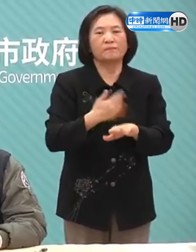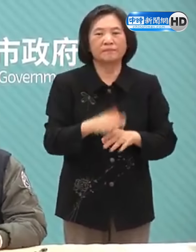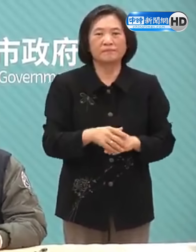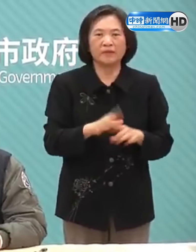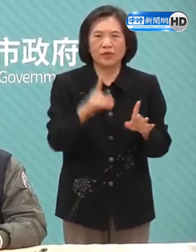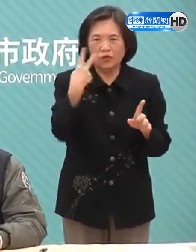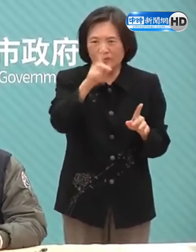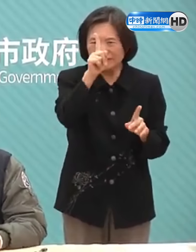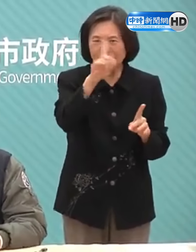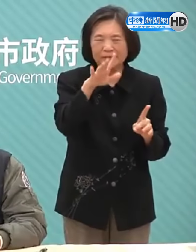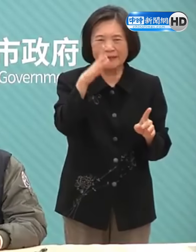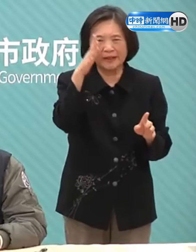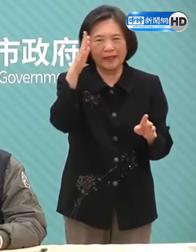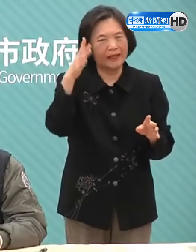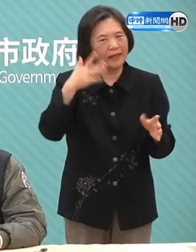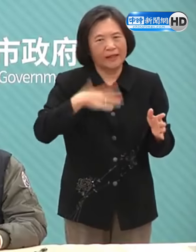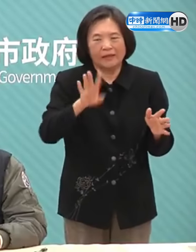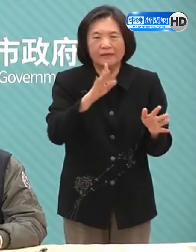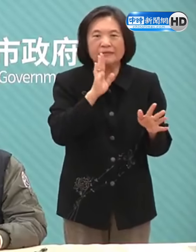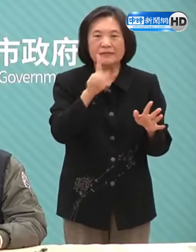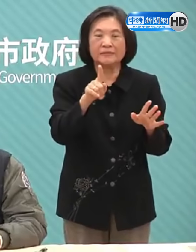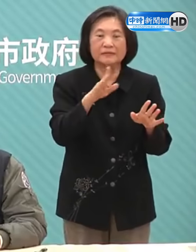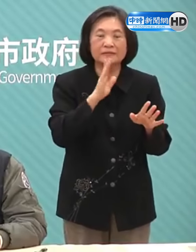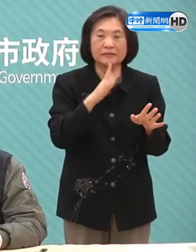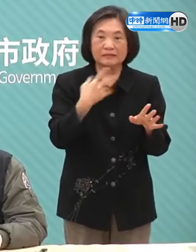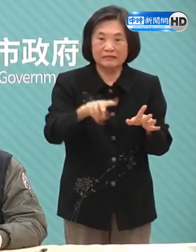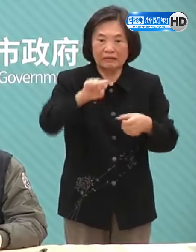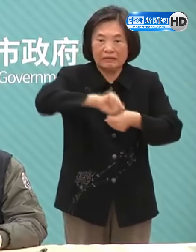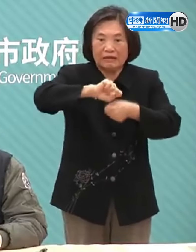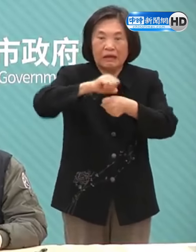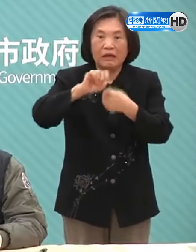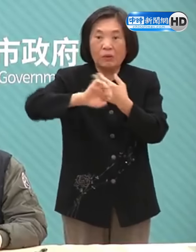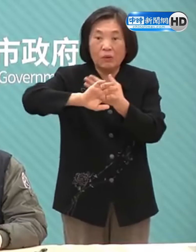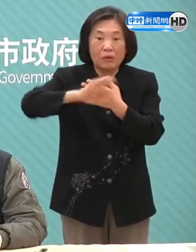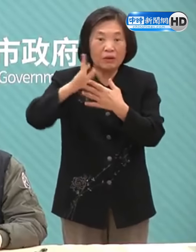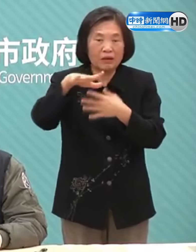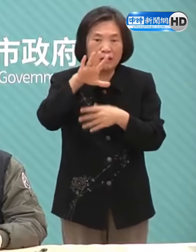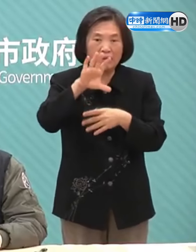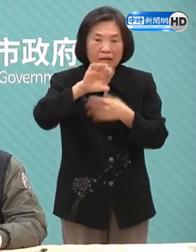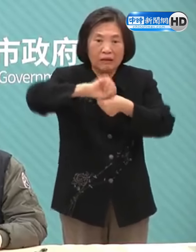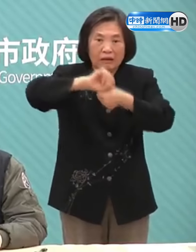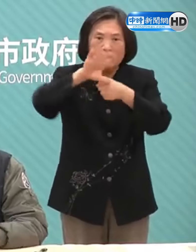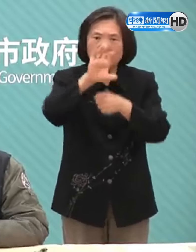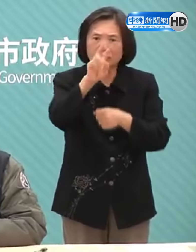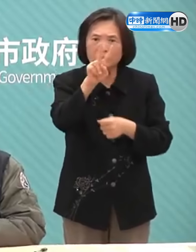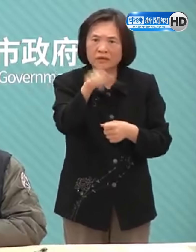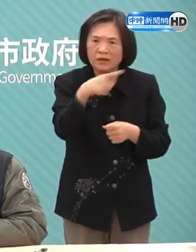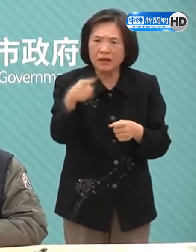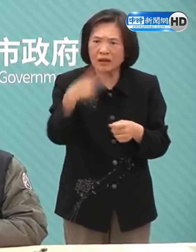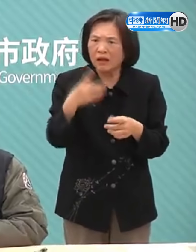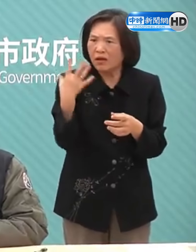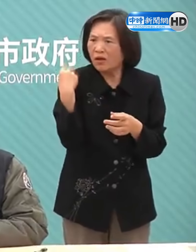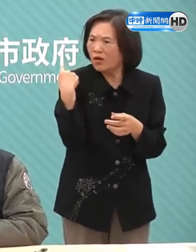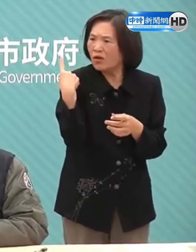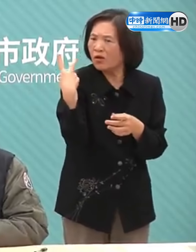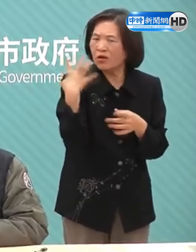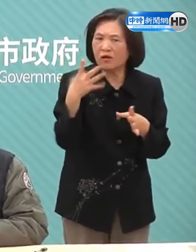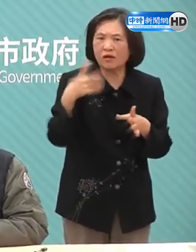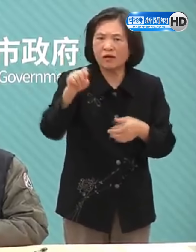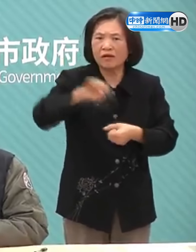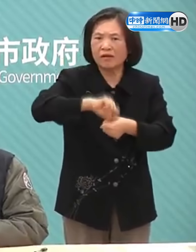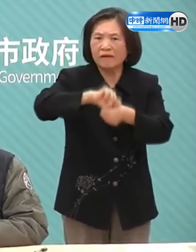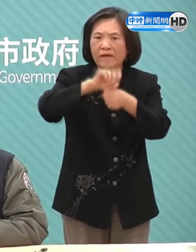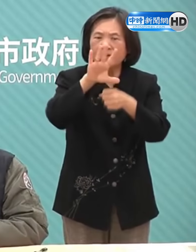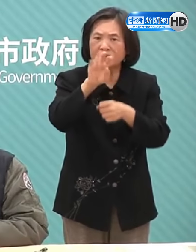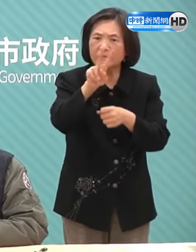较麻烦的是这样，境外新增92例，我觉得就我的医学知识，我会觉得很奇怪。大部分现在